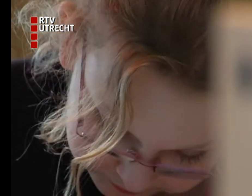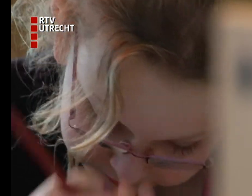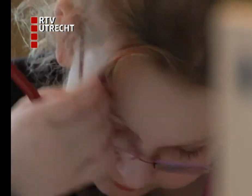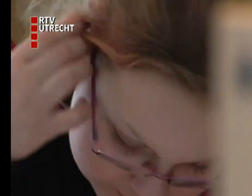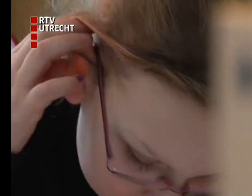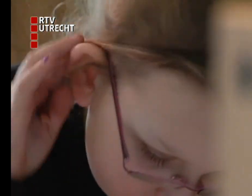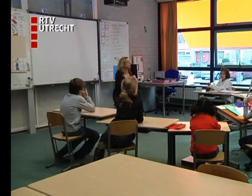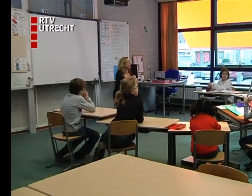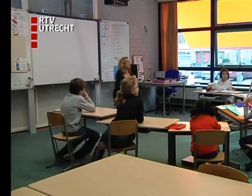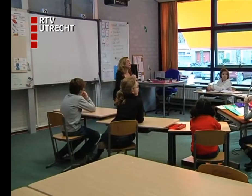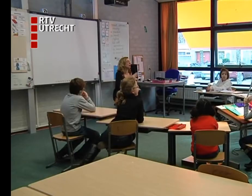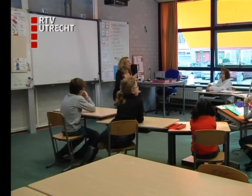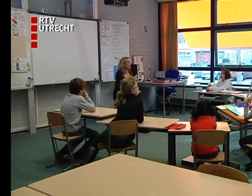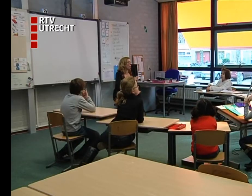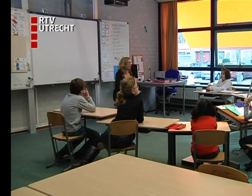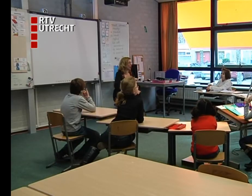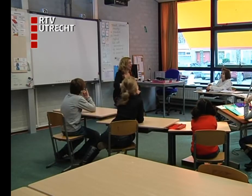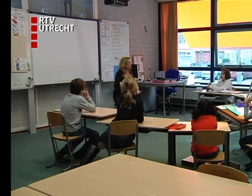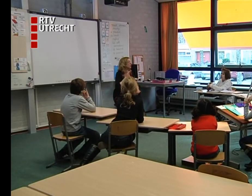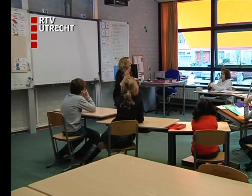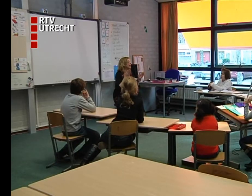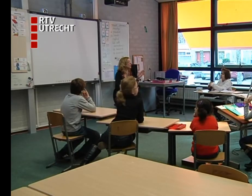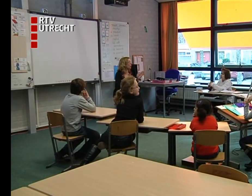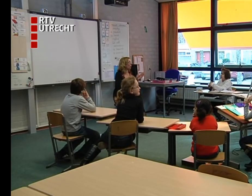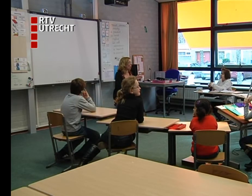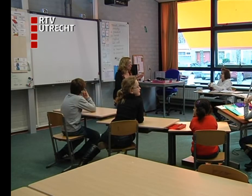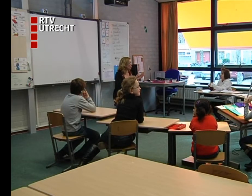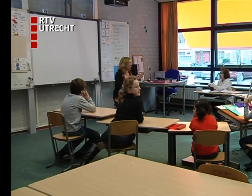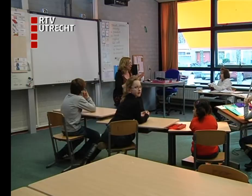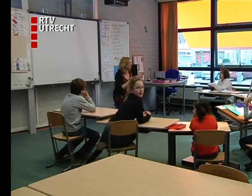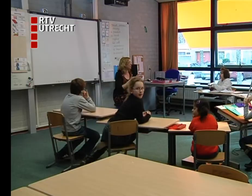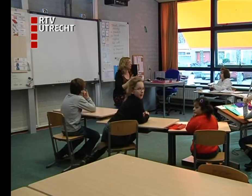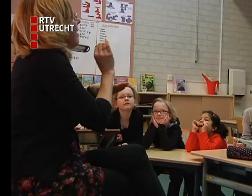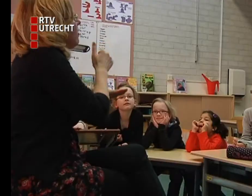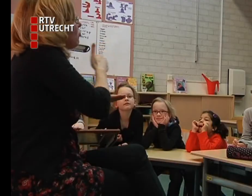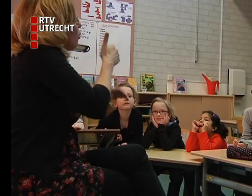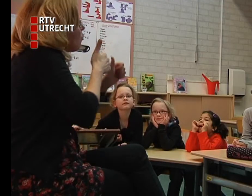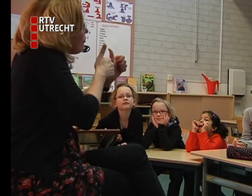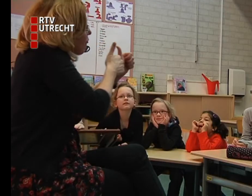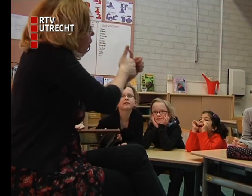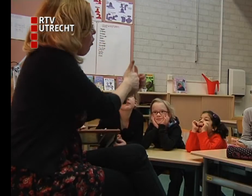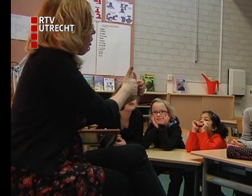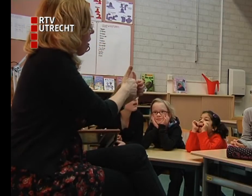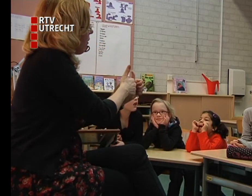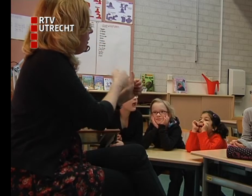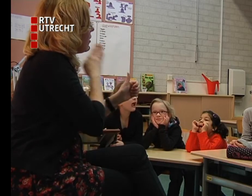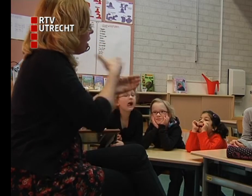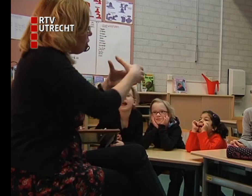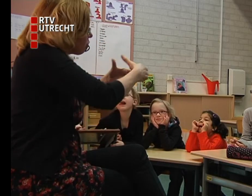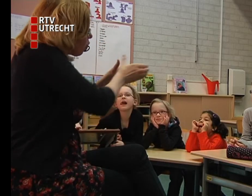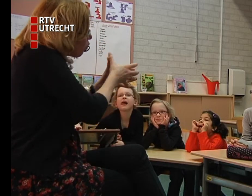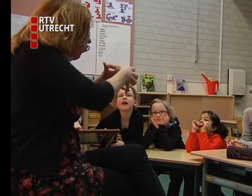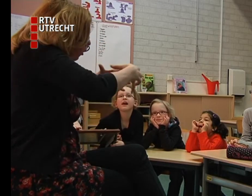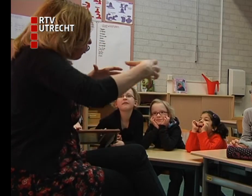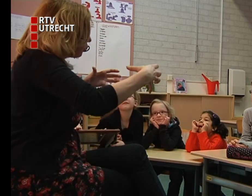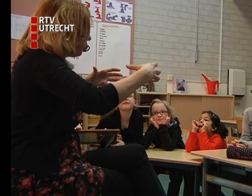kinderen waarom ze gaat demonstreren. Door de bezuinigingen wordt haar groep bijvoorbeeld groter. Kan je de les nog goed volgen als